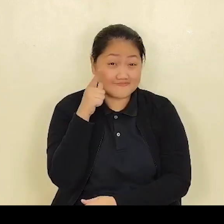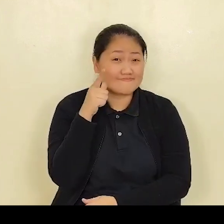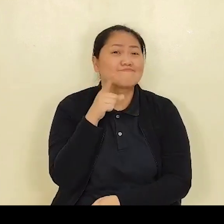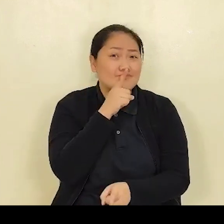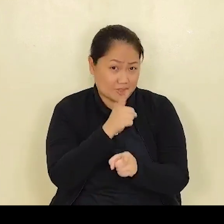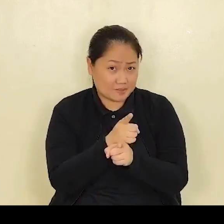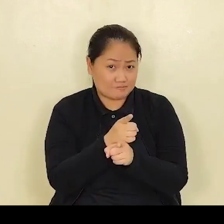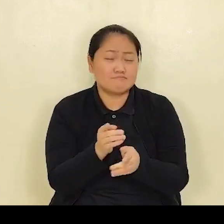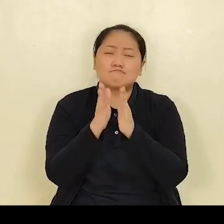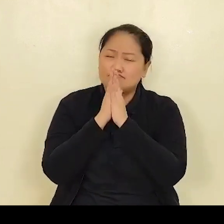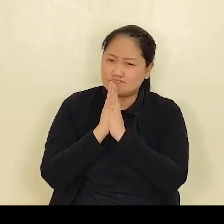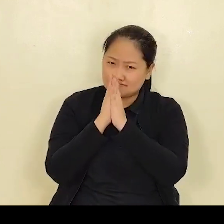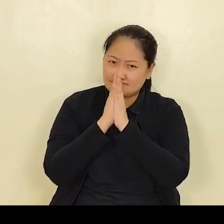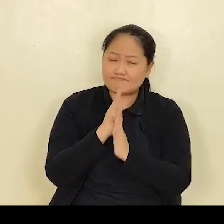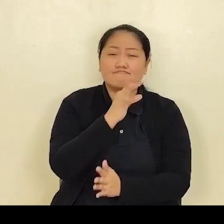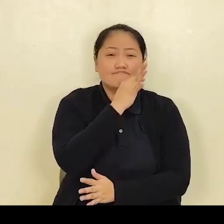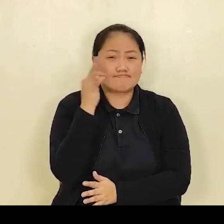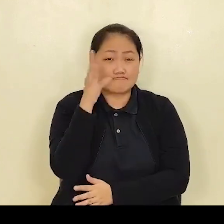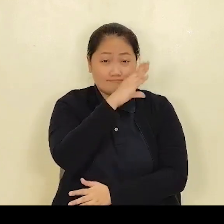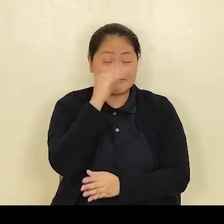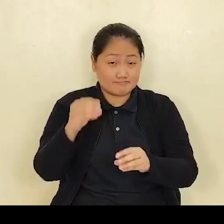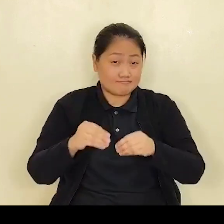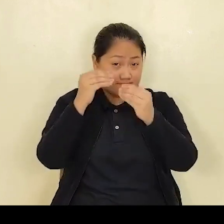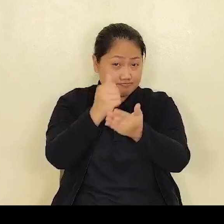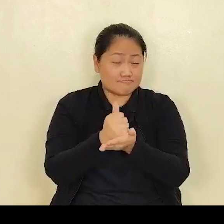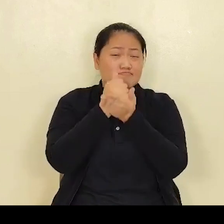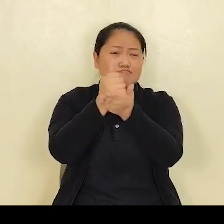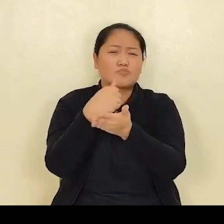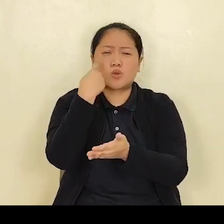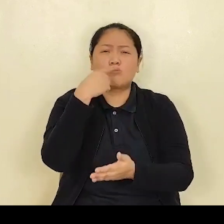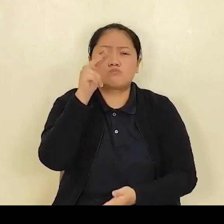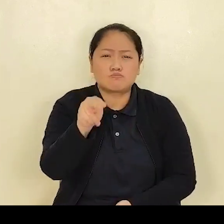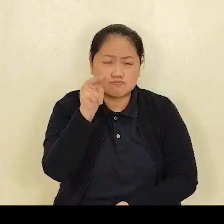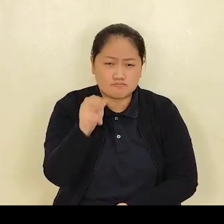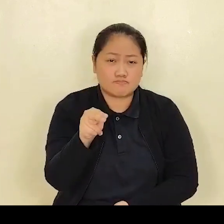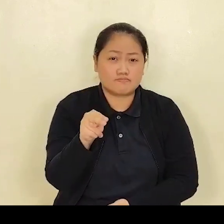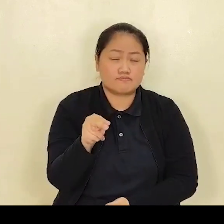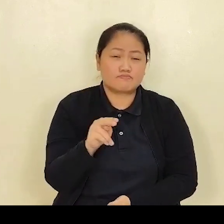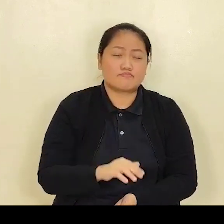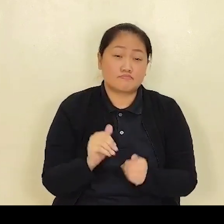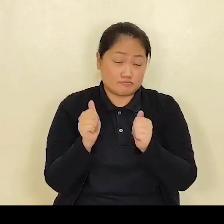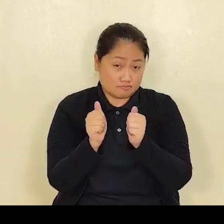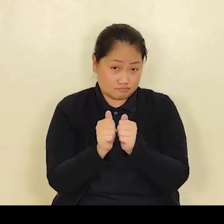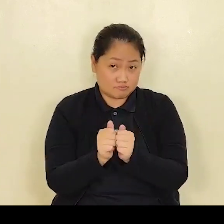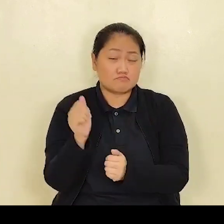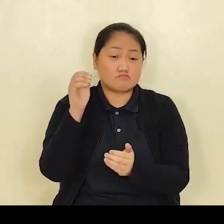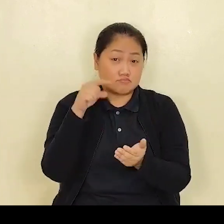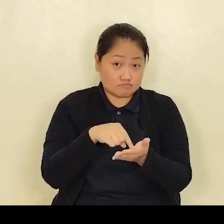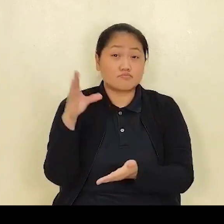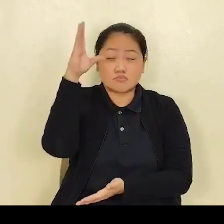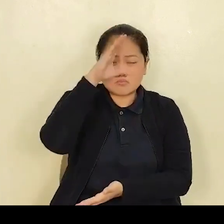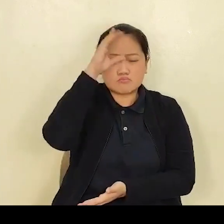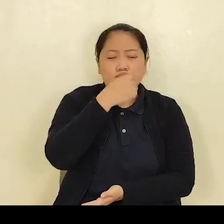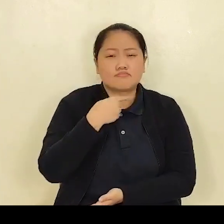manalangin, mag-ayuno at magbigay ng limos sa mga nangangailangan. Sa pamamagitan nito matatagpuan tayo ng